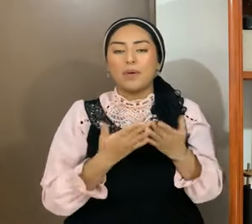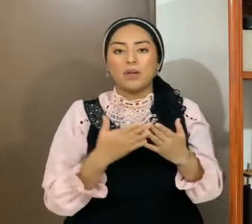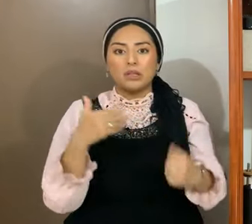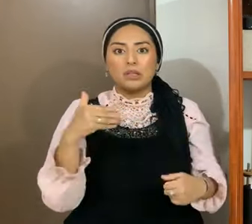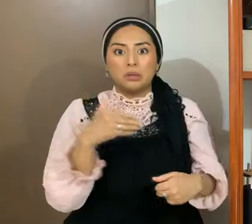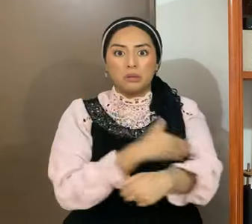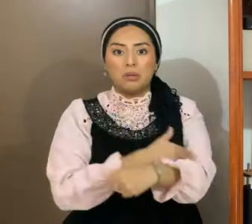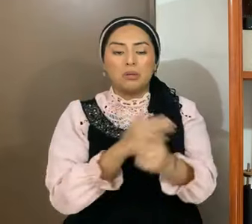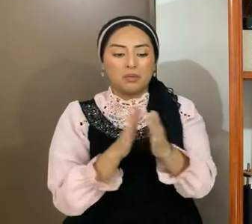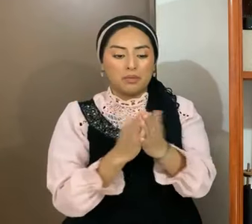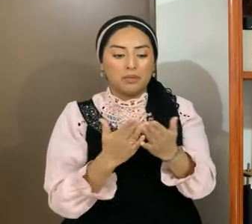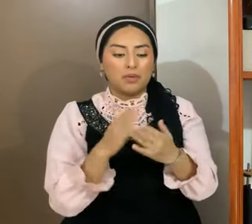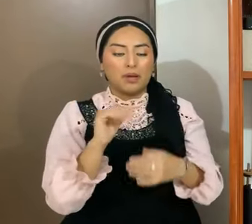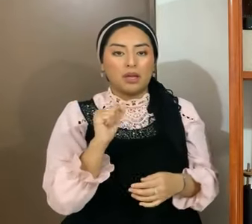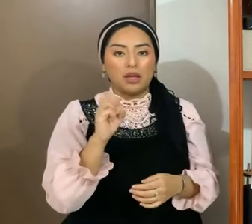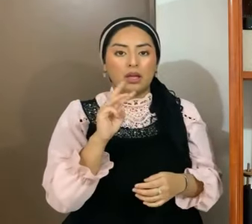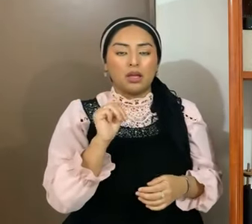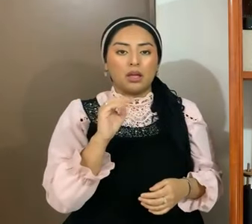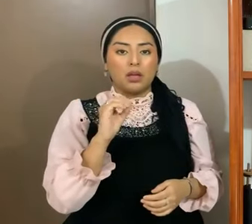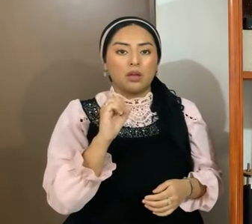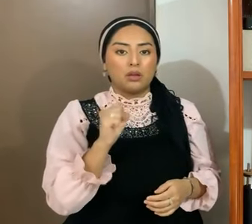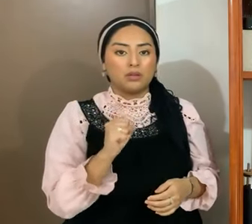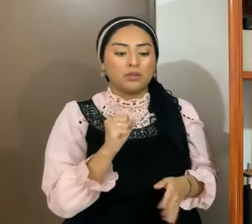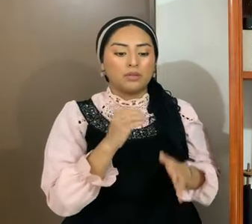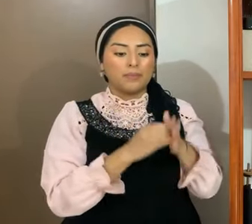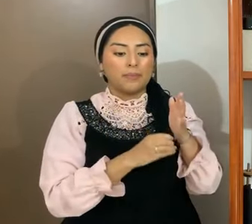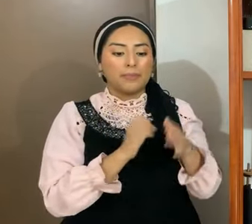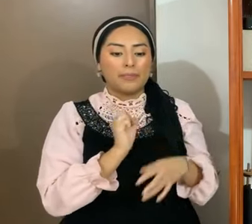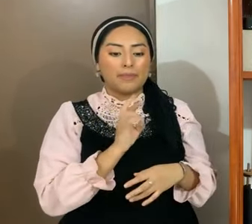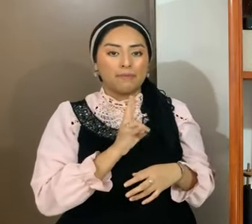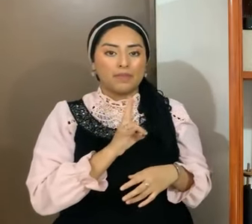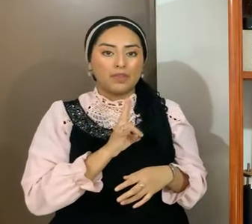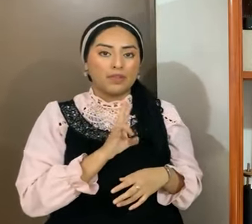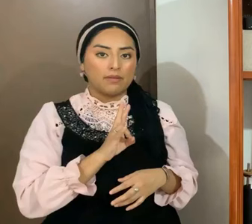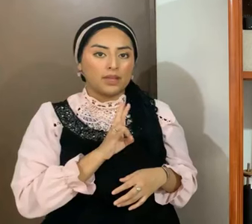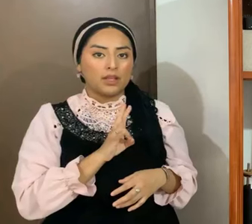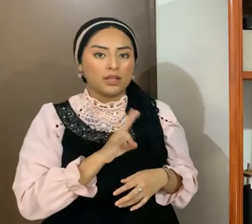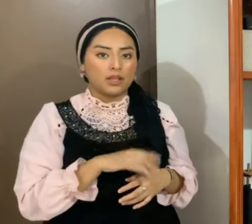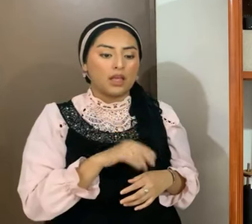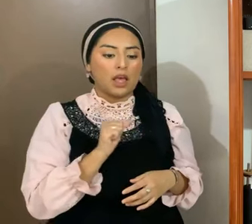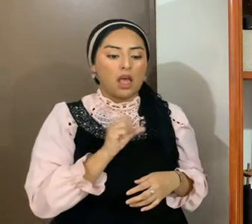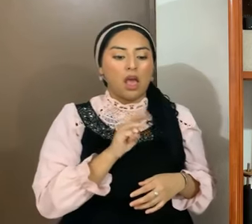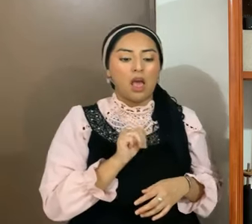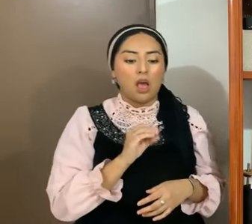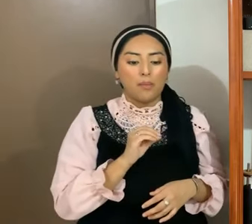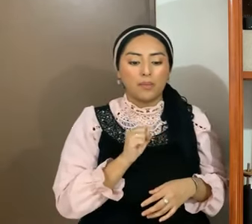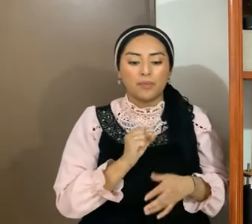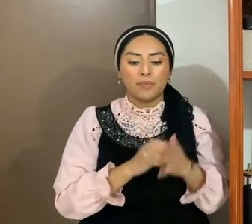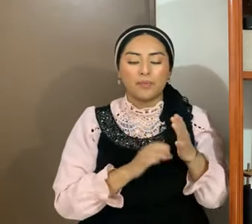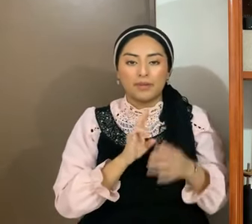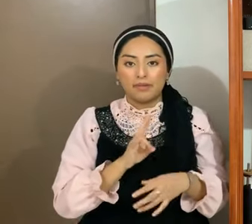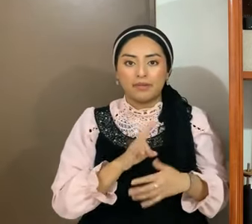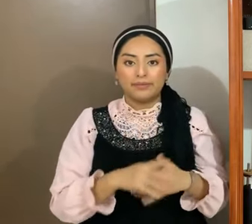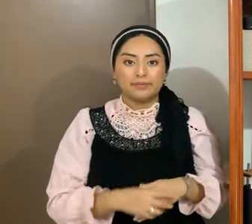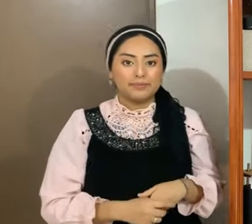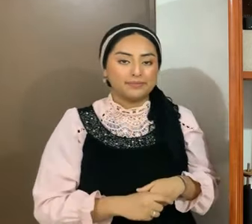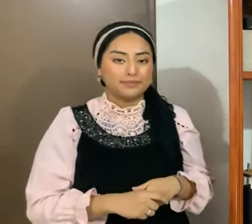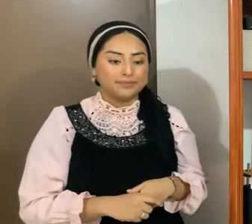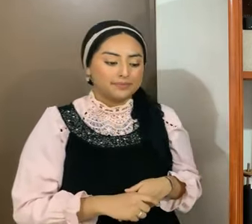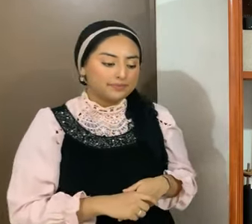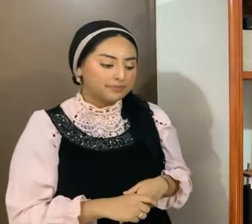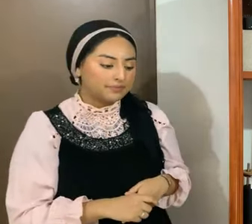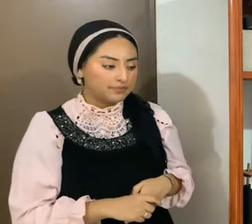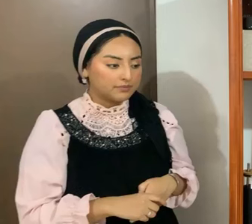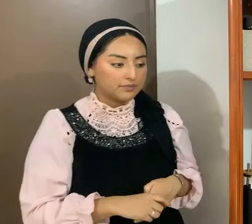muy fuerte. Amós, vamos a leer en el capítulo 7. Amós 7, aleluya. Vamos